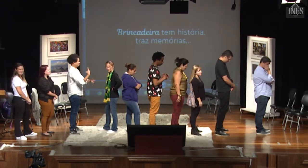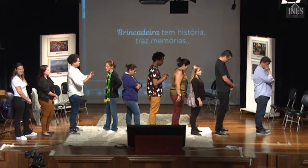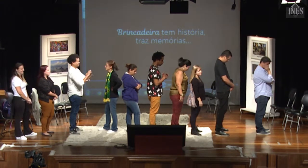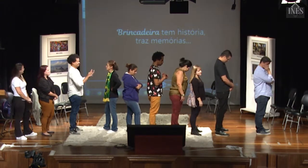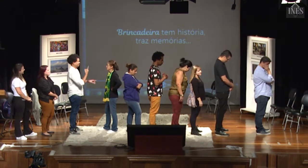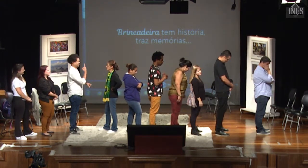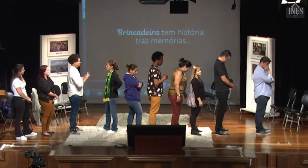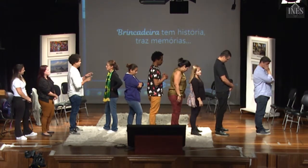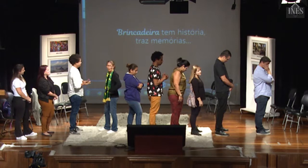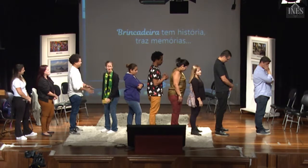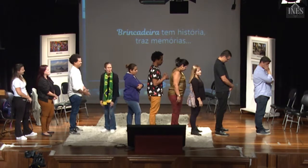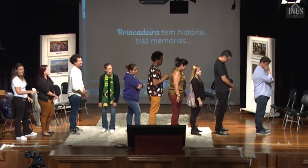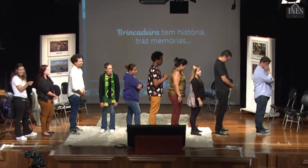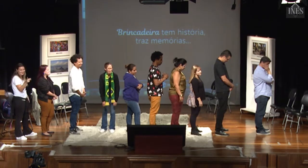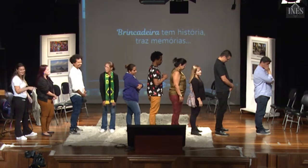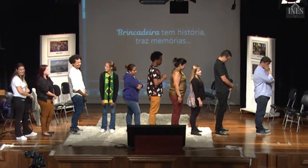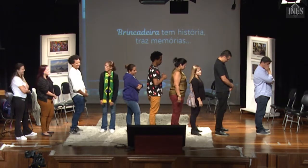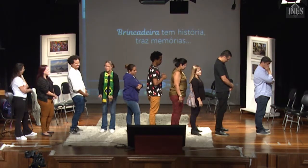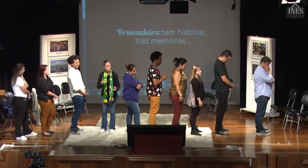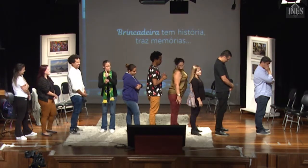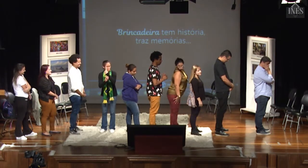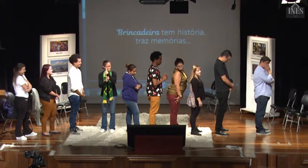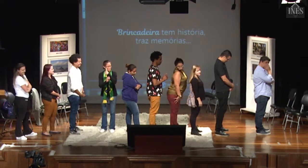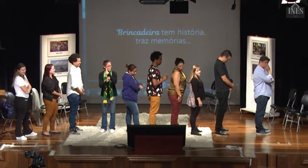favor. Ah, já era, só uma vez. Ih!